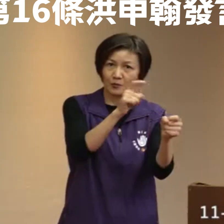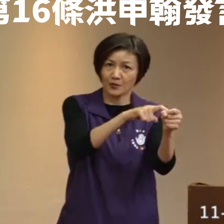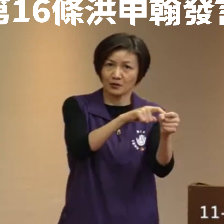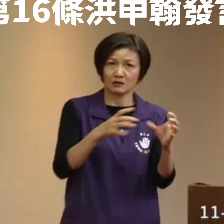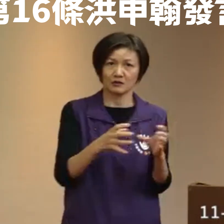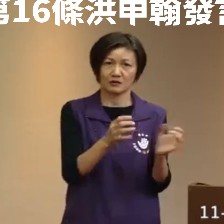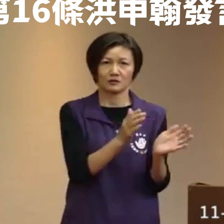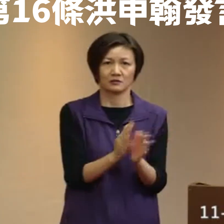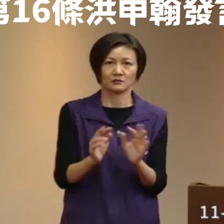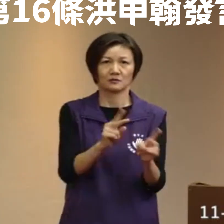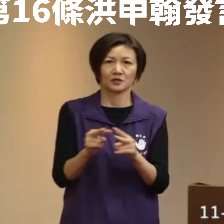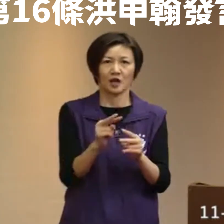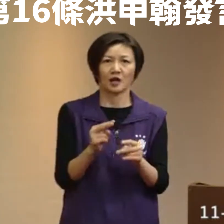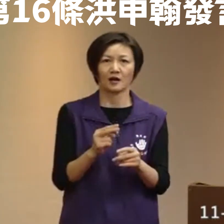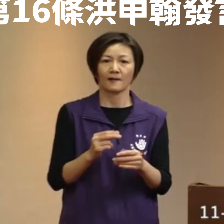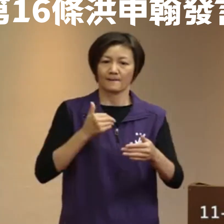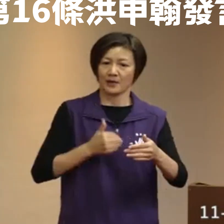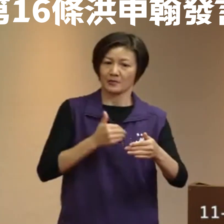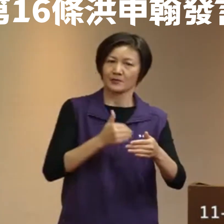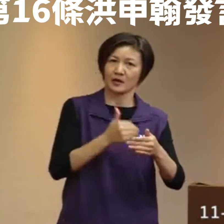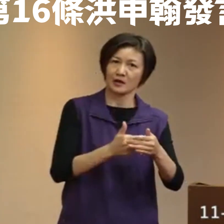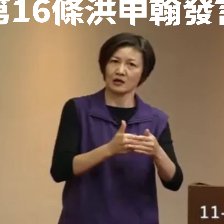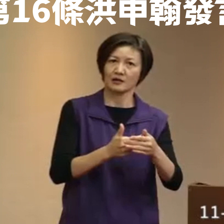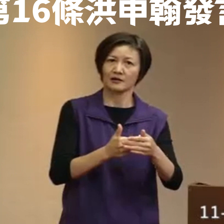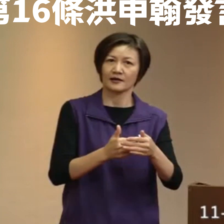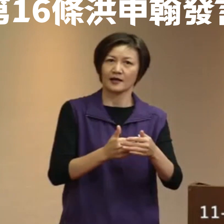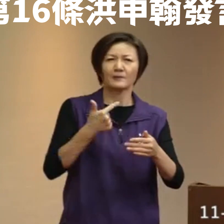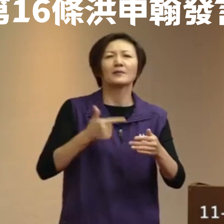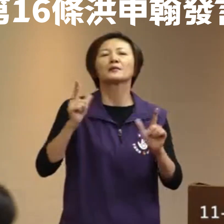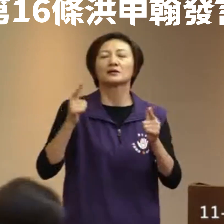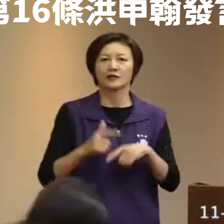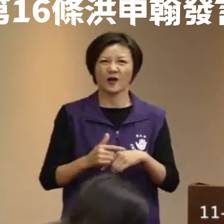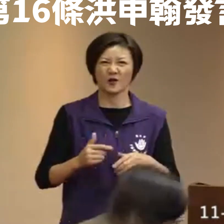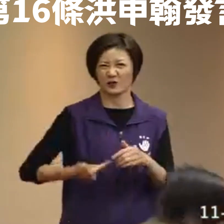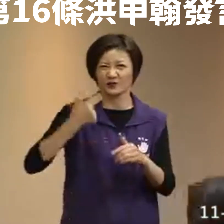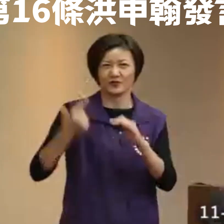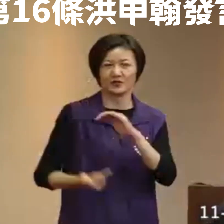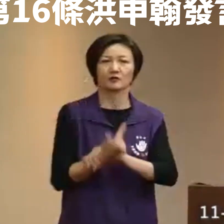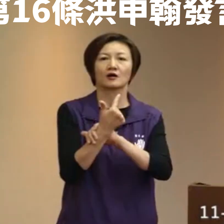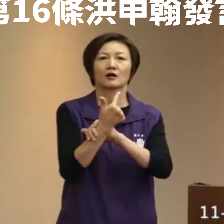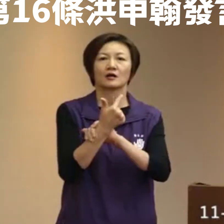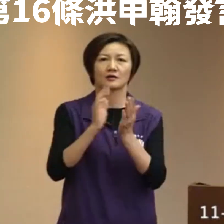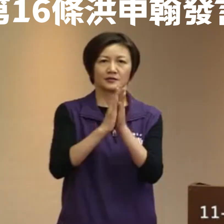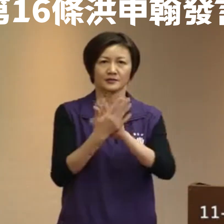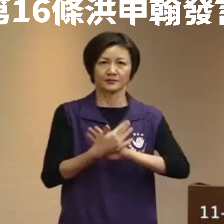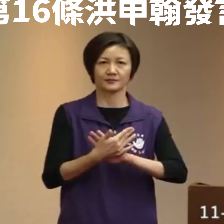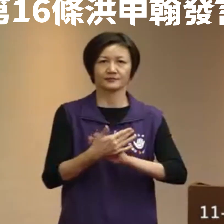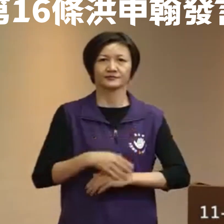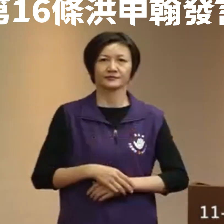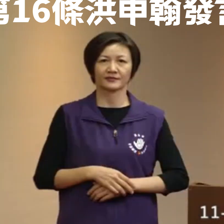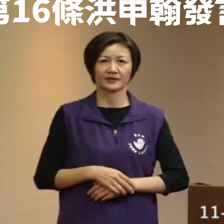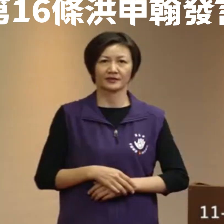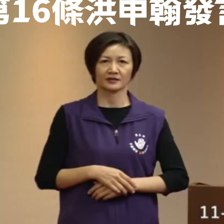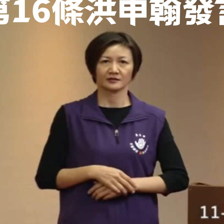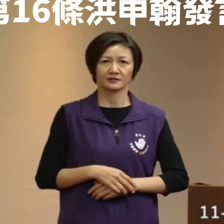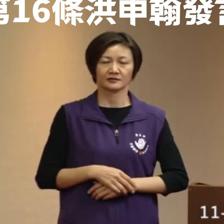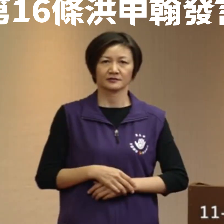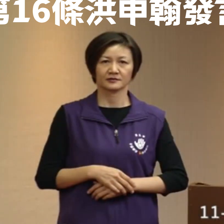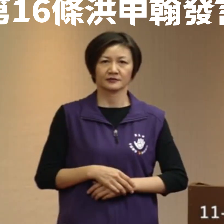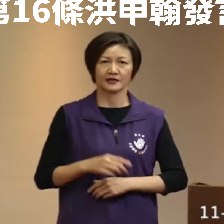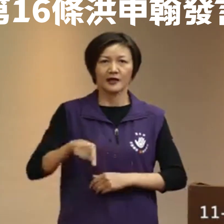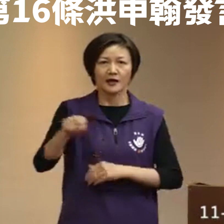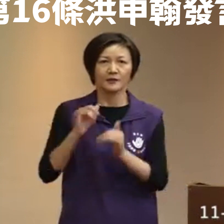程里面慢慢的成为一不要讲慢慢，尽快的成为一个